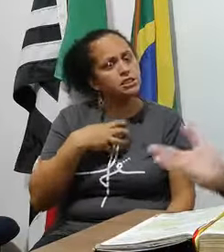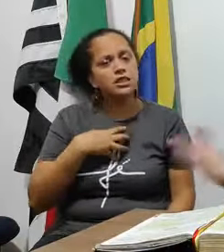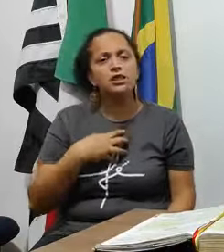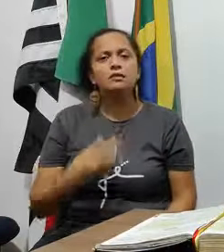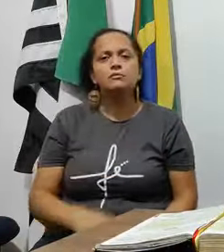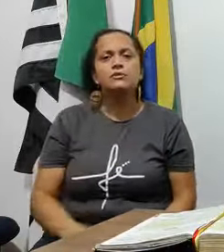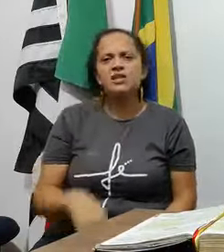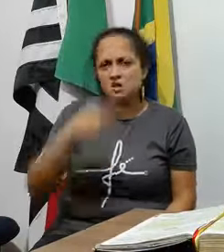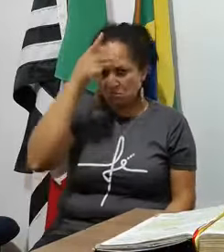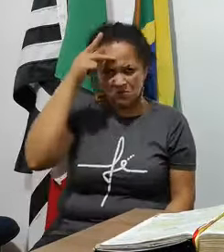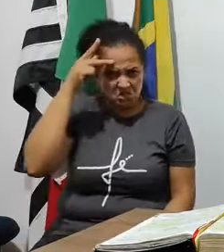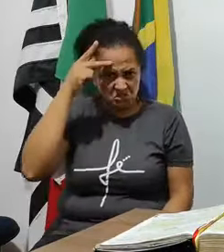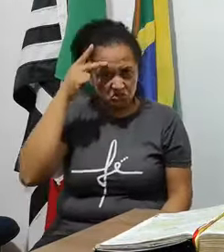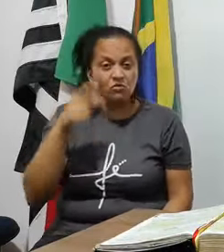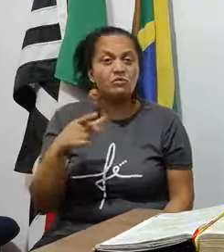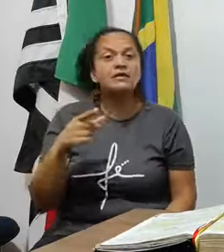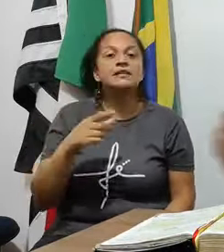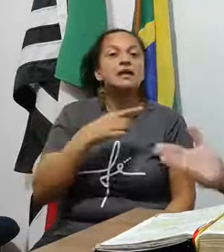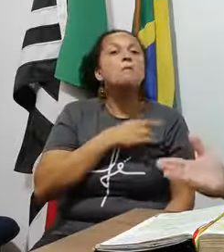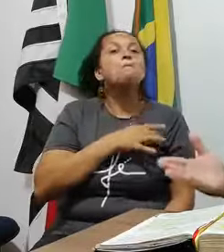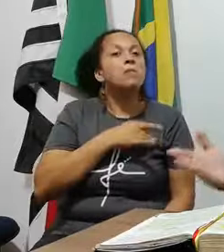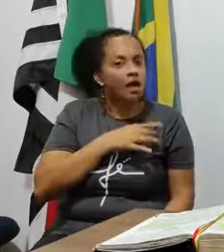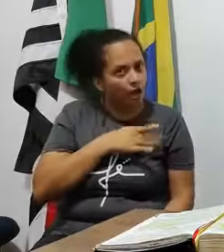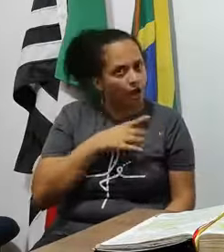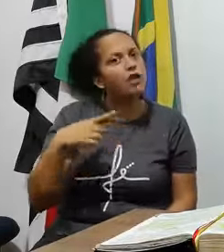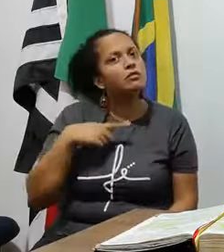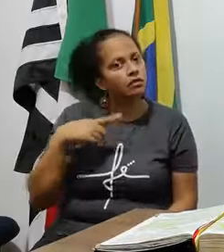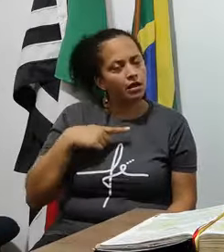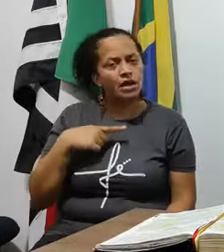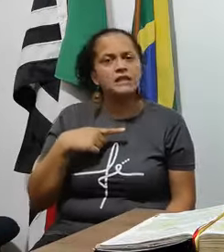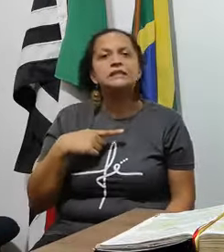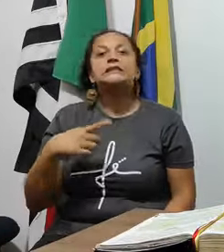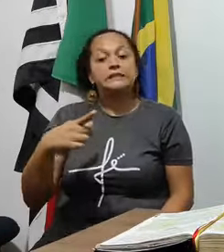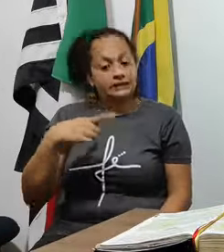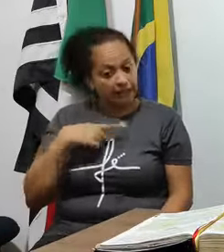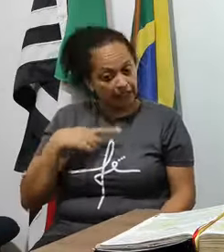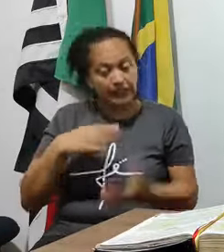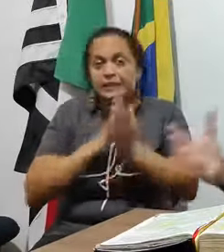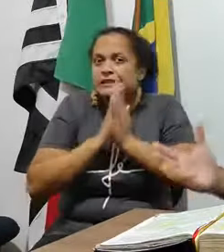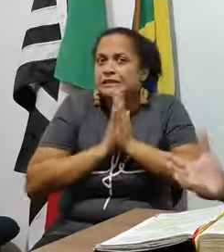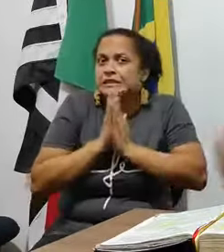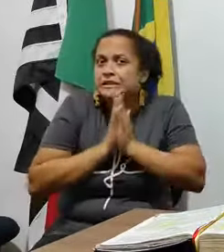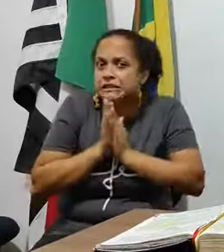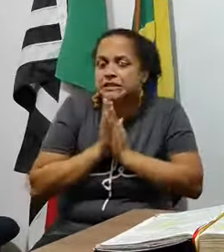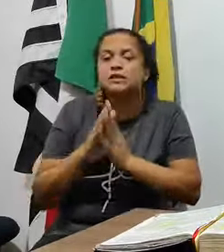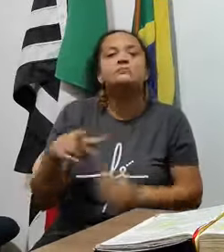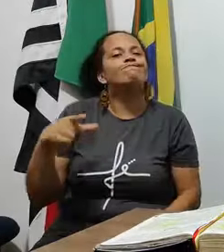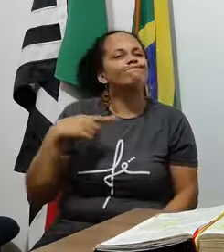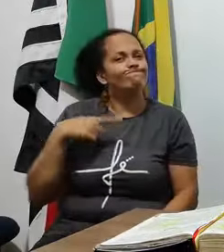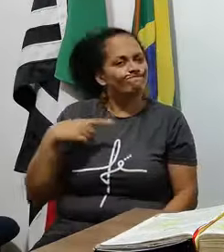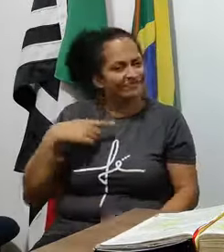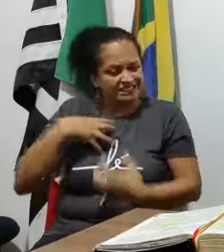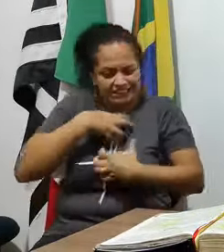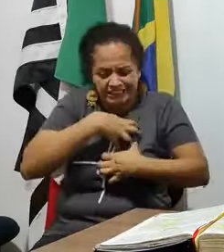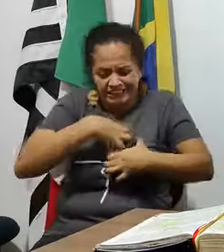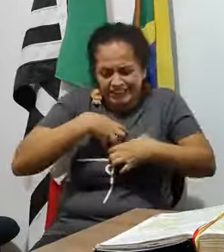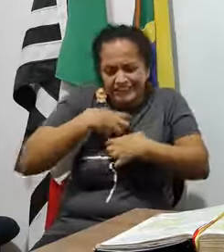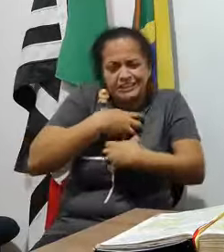não sentiu medo? Quem já não sentiu ansiedade? Quem já não se sentiu